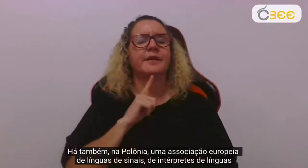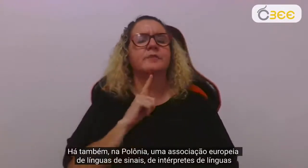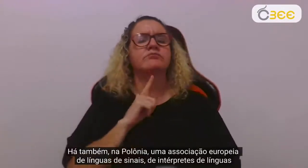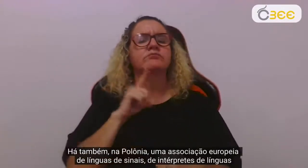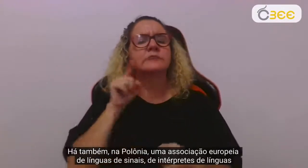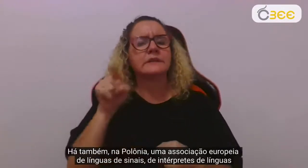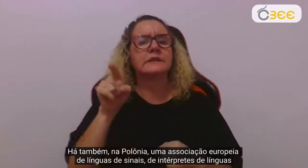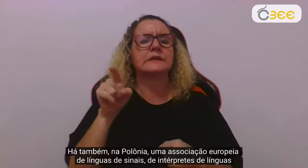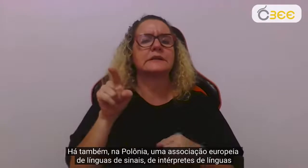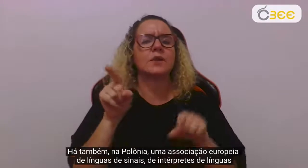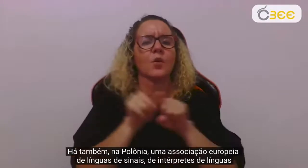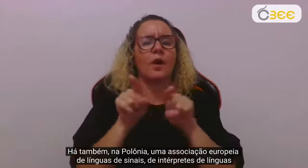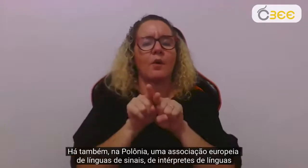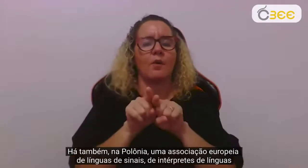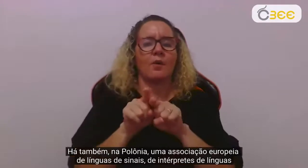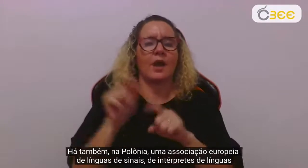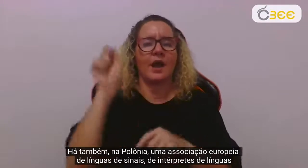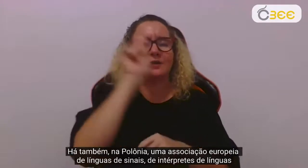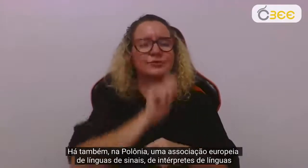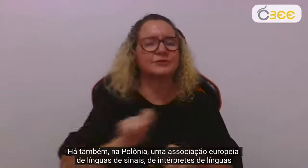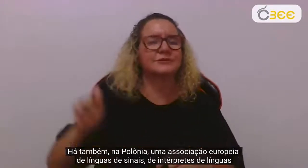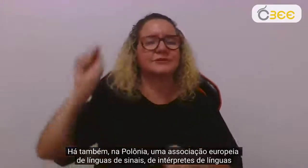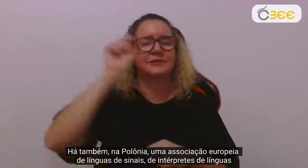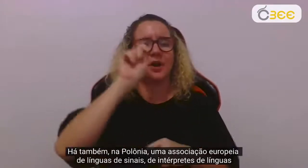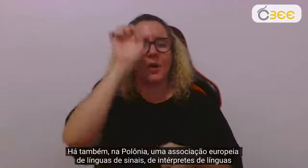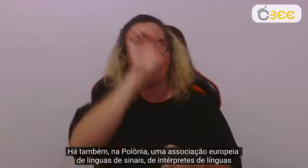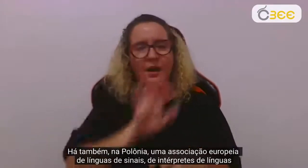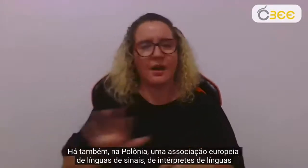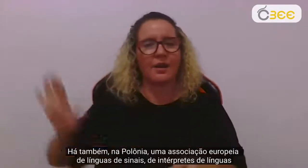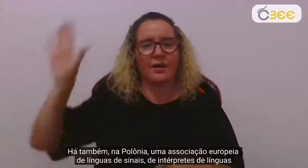Há também, na Polônia,